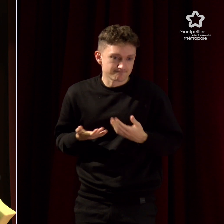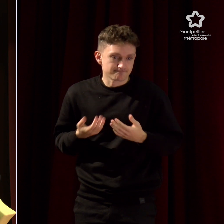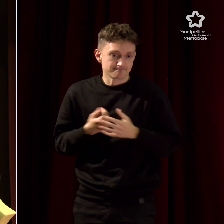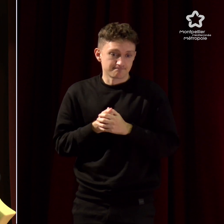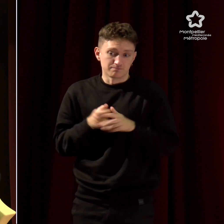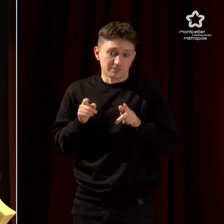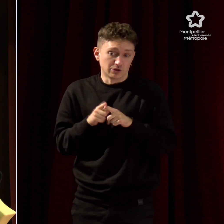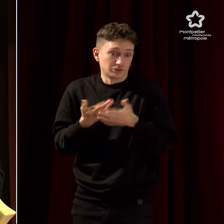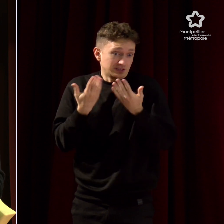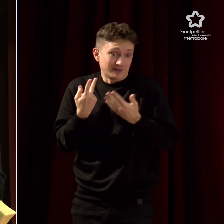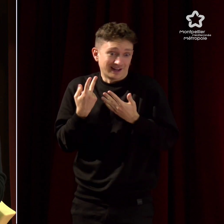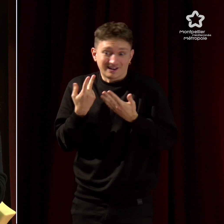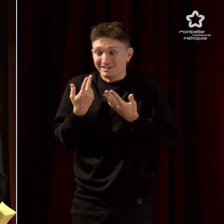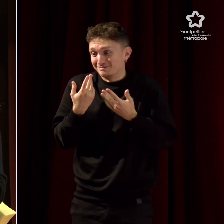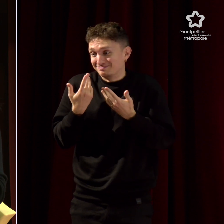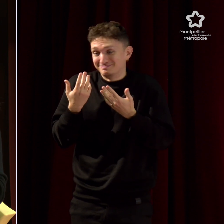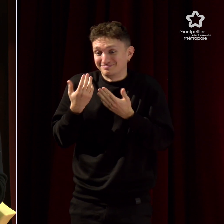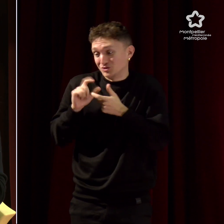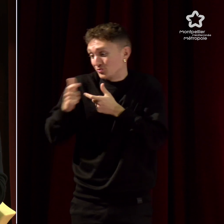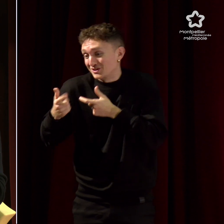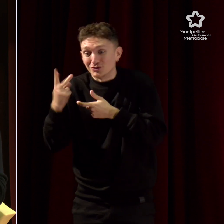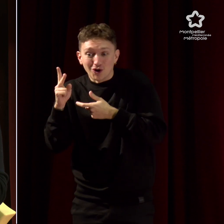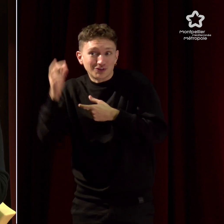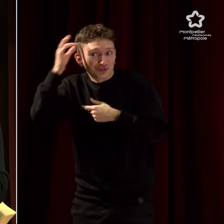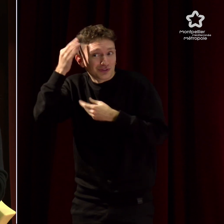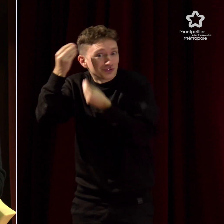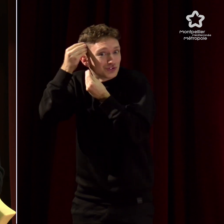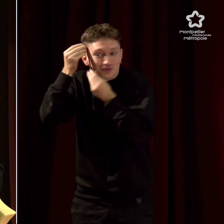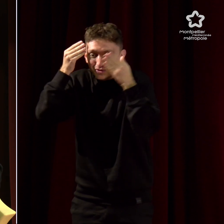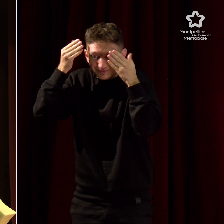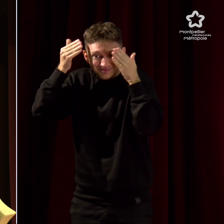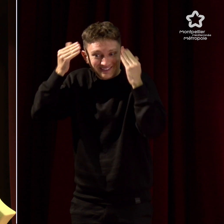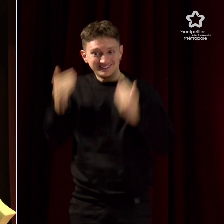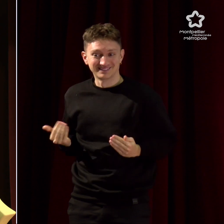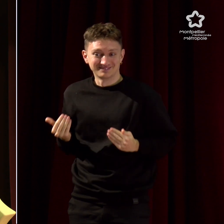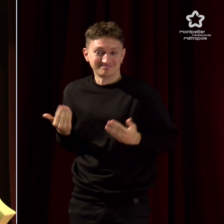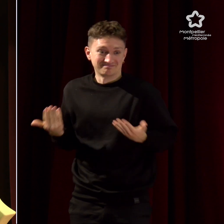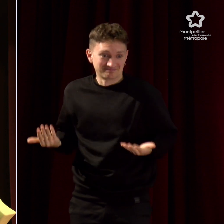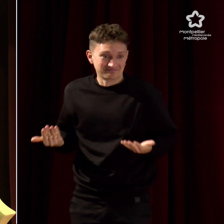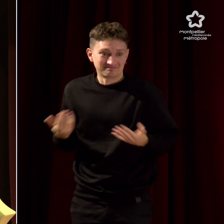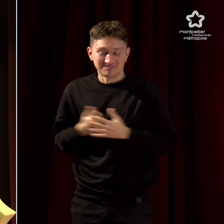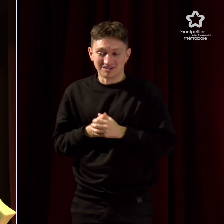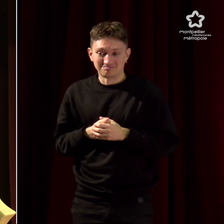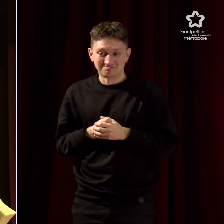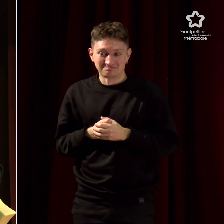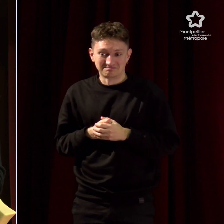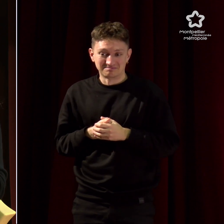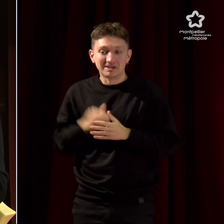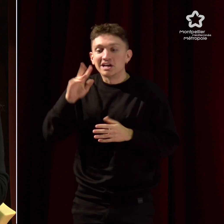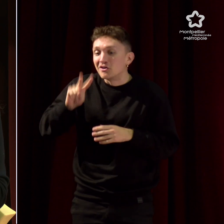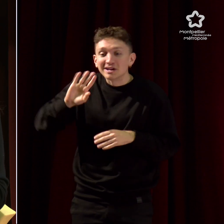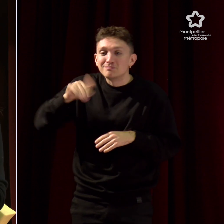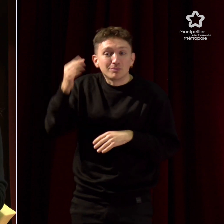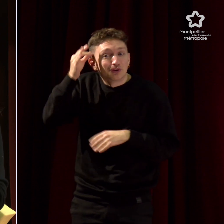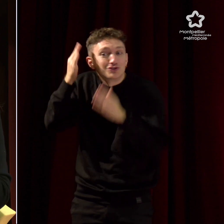d'avoir des cheveux lisses, sans que le fait d'avoir ces cheveux lisses soit eux-mêmes une adaptation directement. Et donc pour